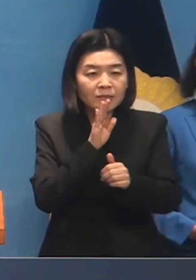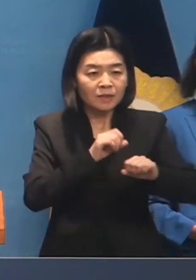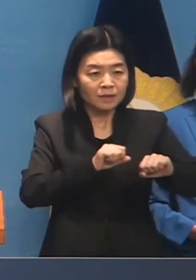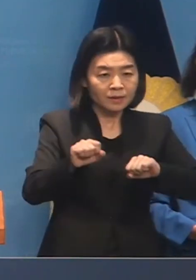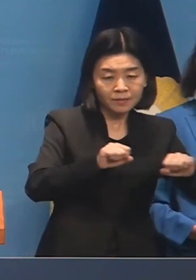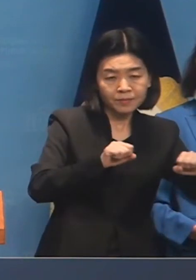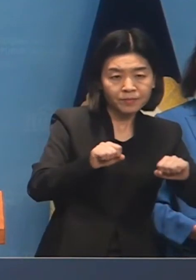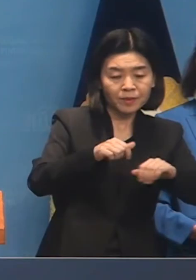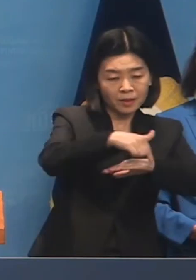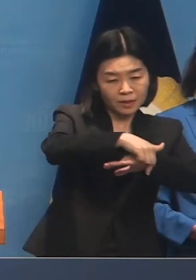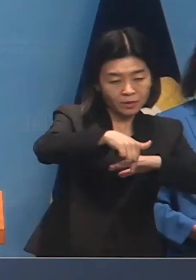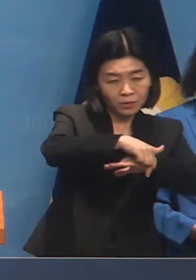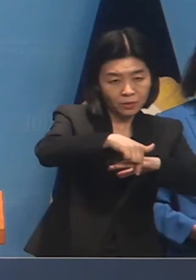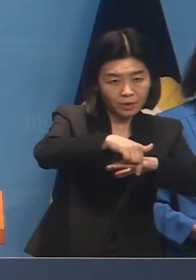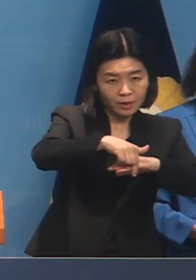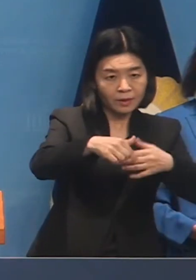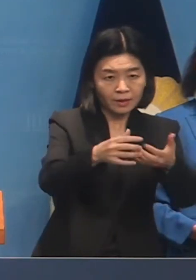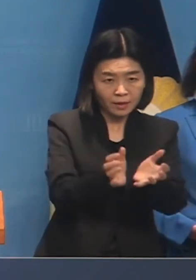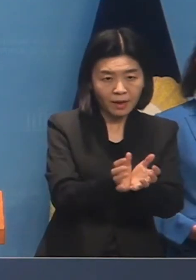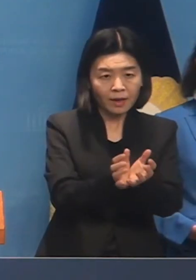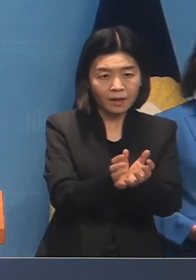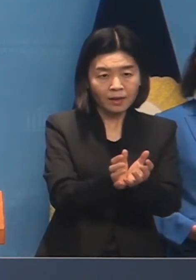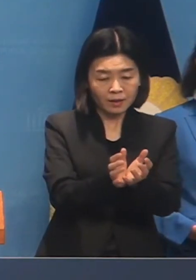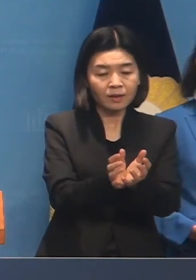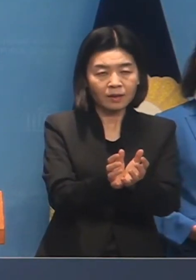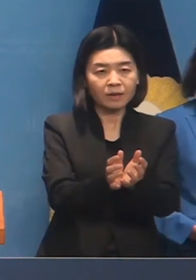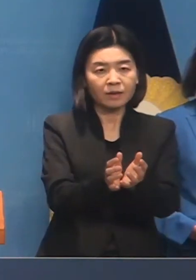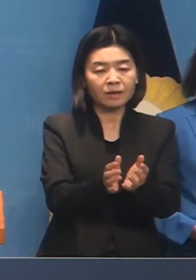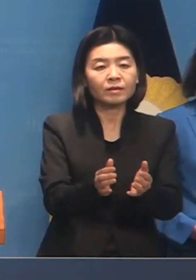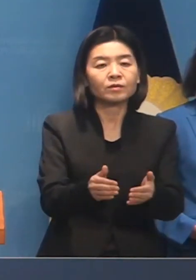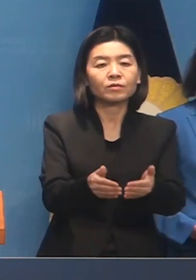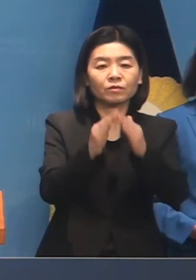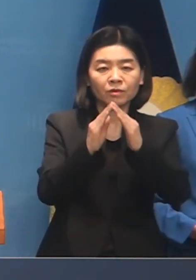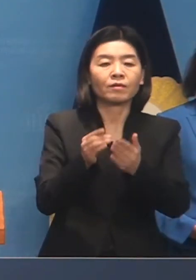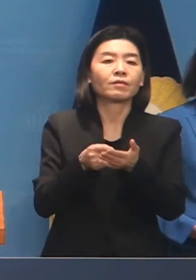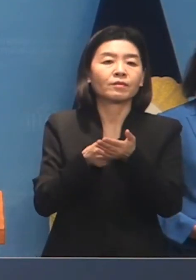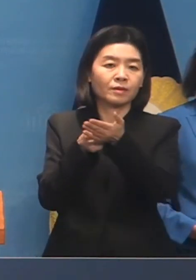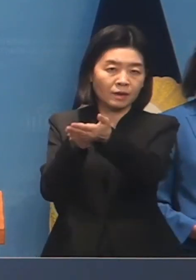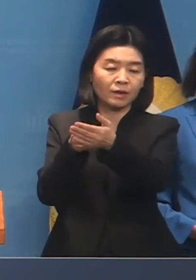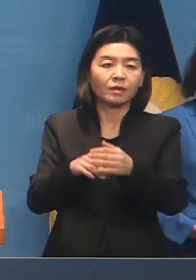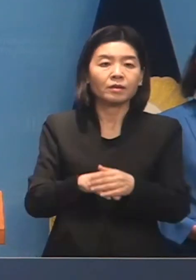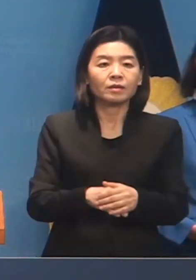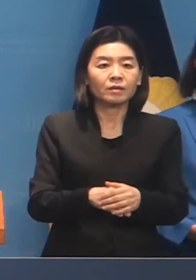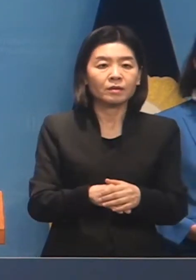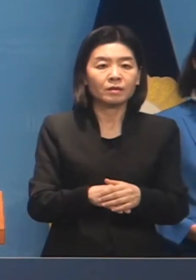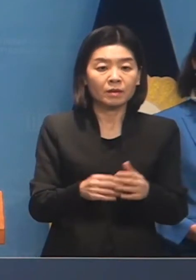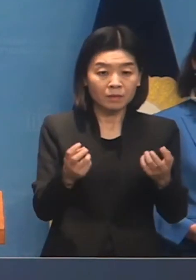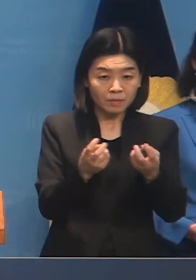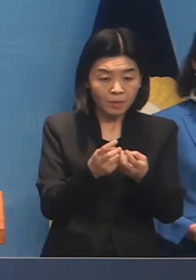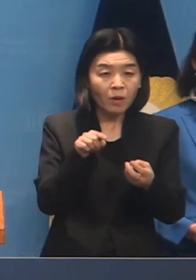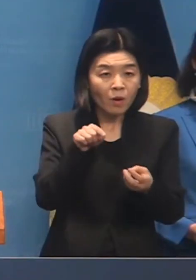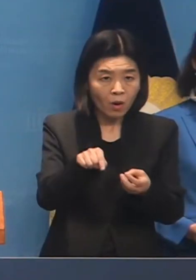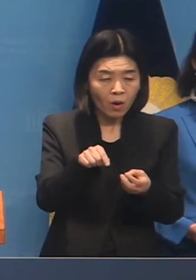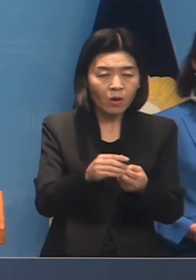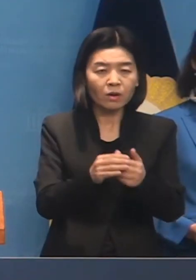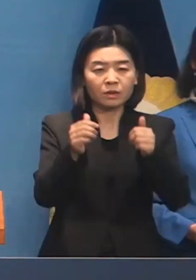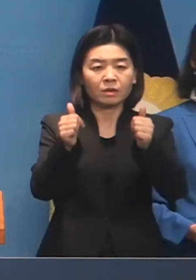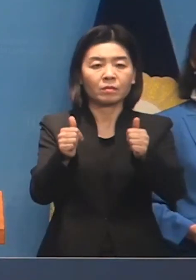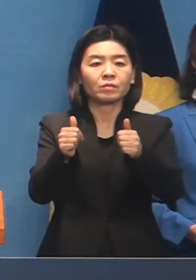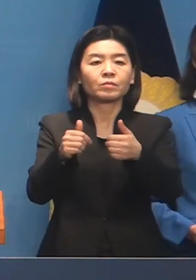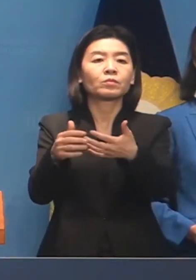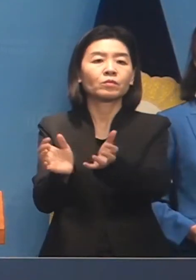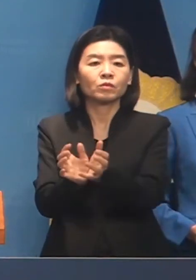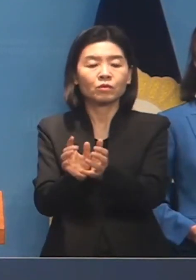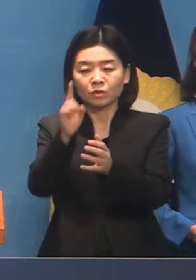사법개혁 기획추진단을 함께 구성할 것을 제안합니다. 이 체계는 사법부와